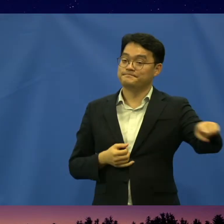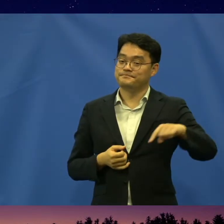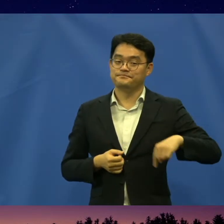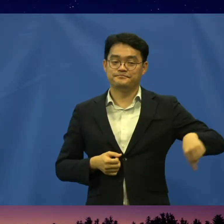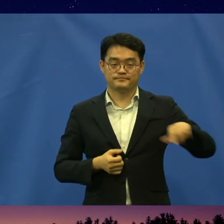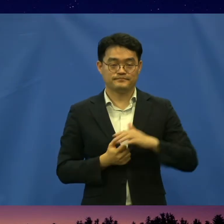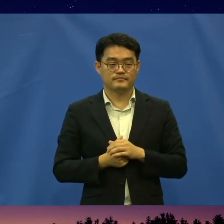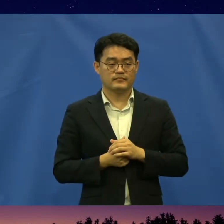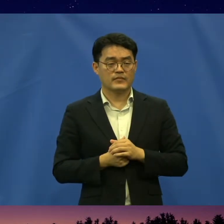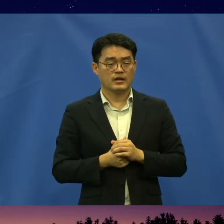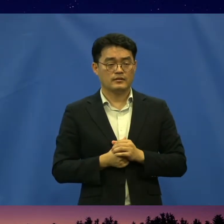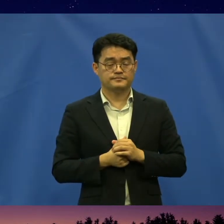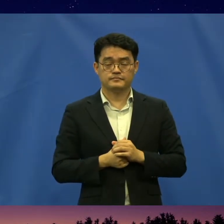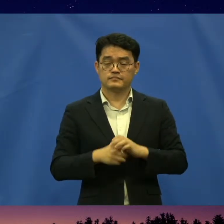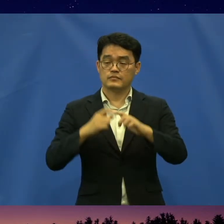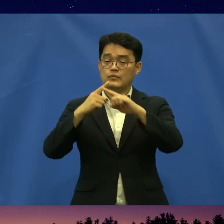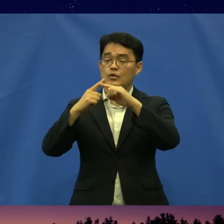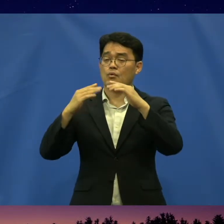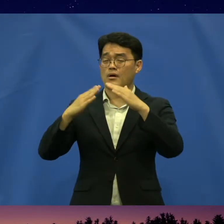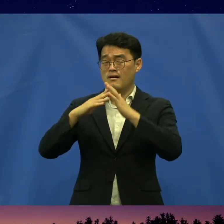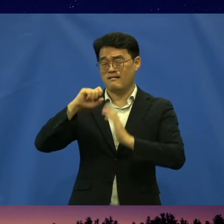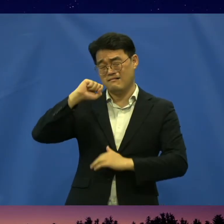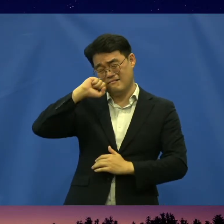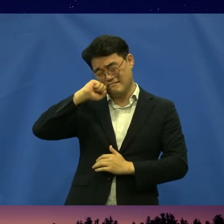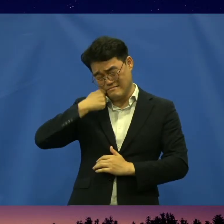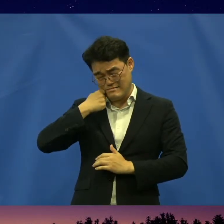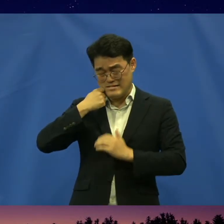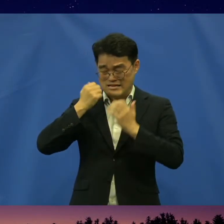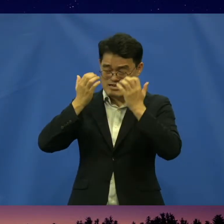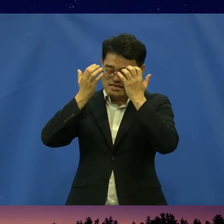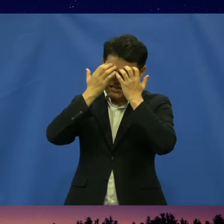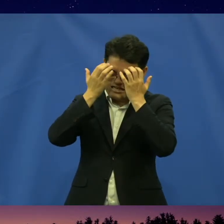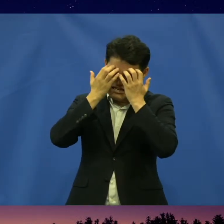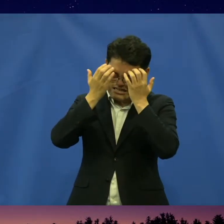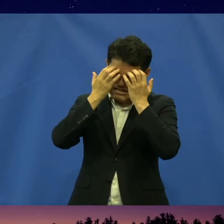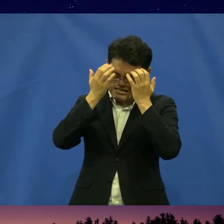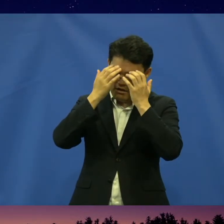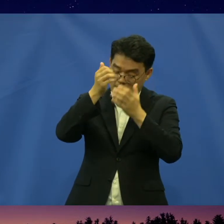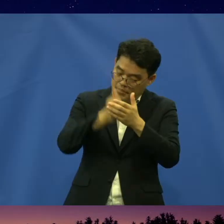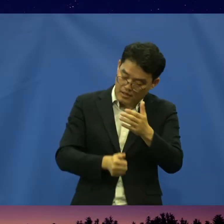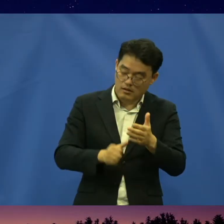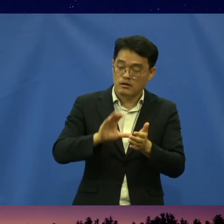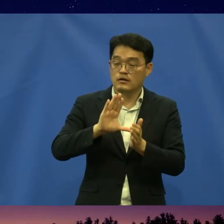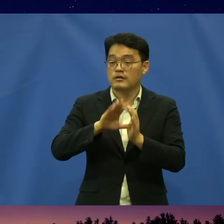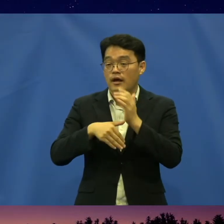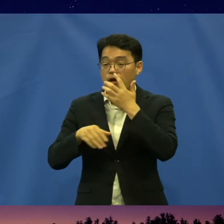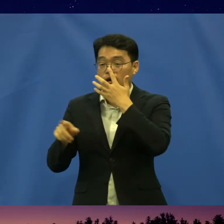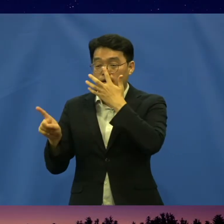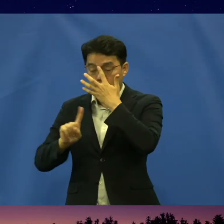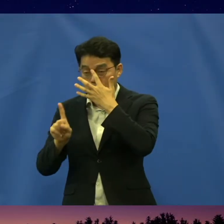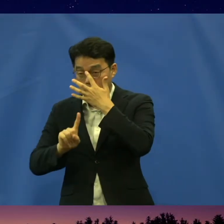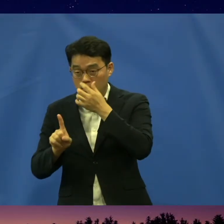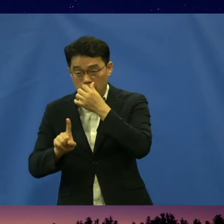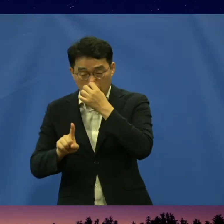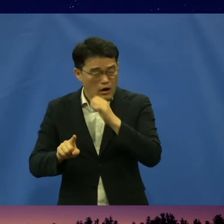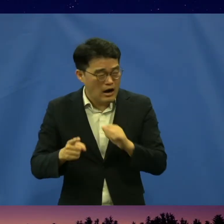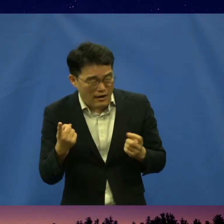여러분, 교회가 어려움에 입사해 있을 때 어떻게 해서라도 살려내려고 하는 사람이 있어요. 그런데 어떤 사람은 깨자 이런 사람이 있어요.